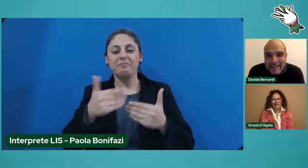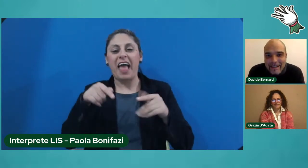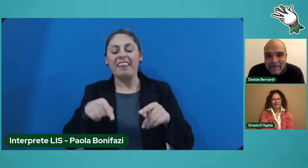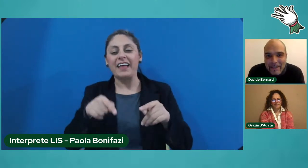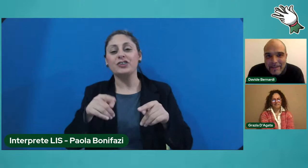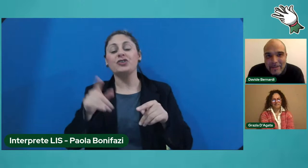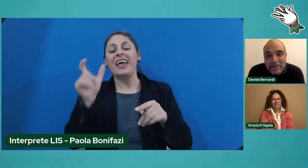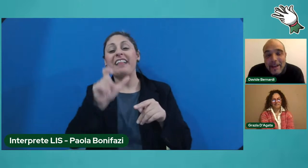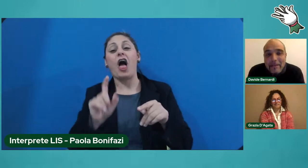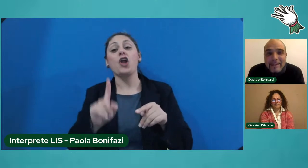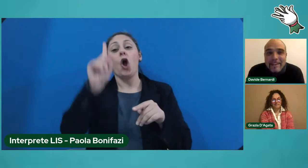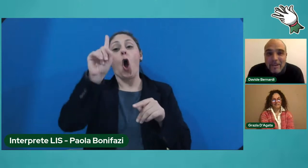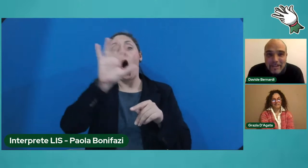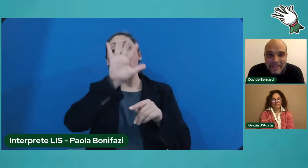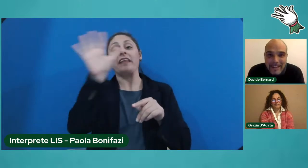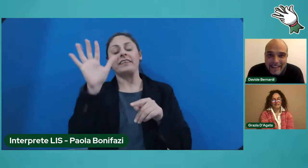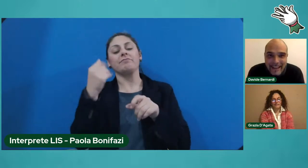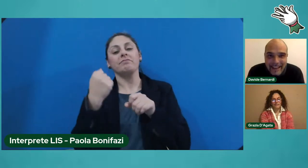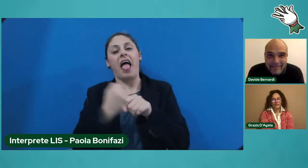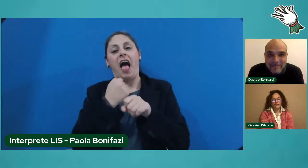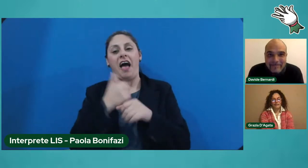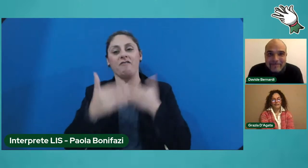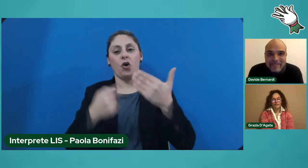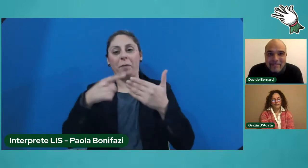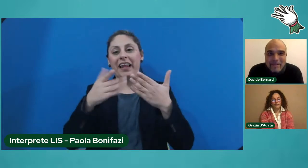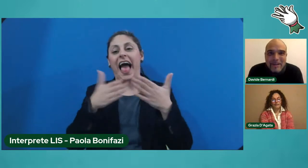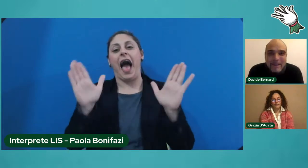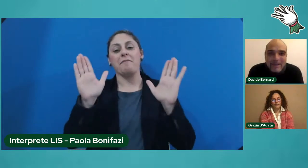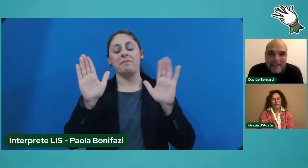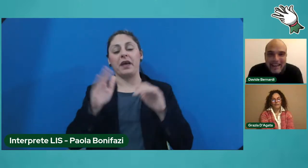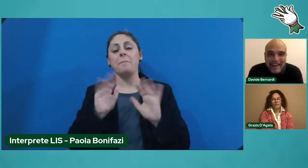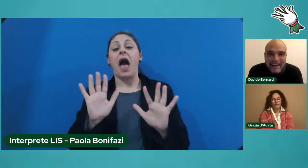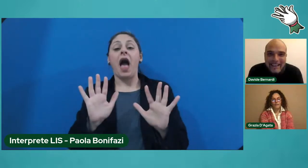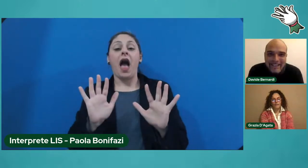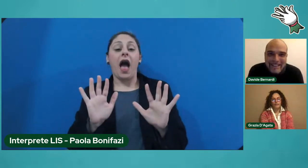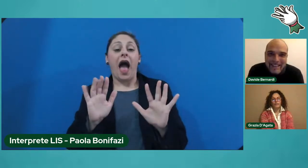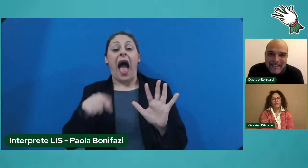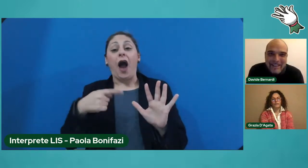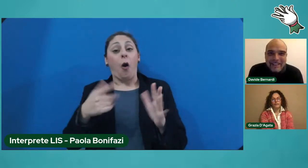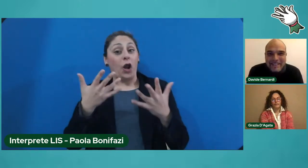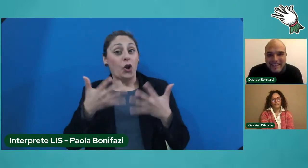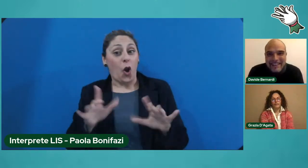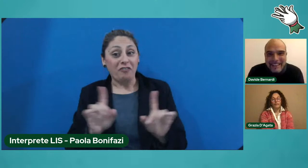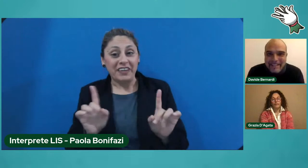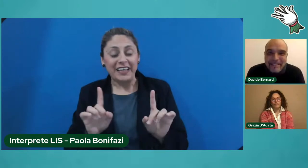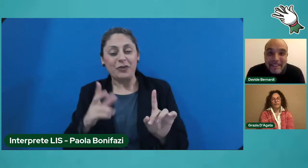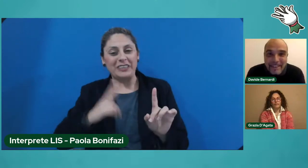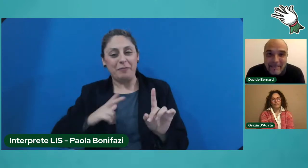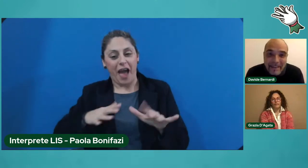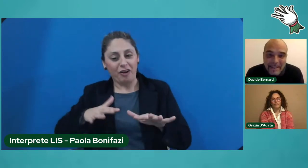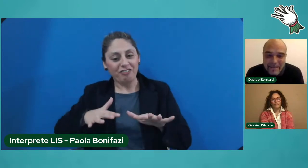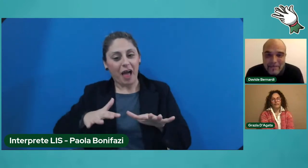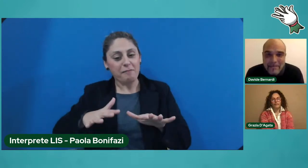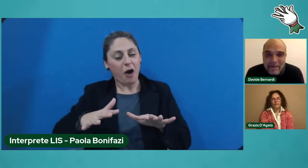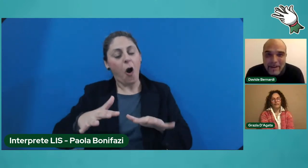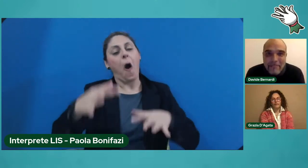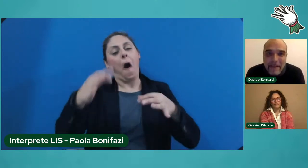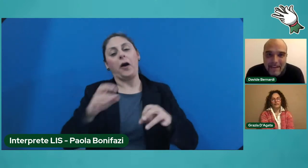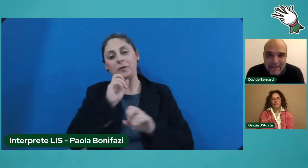dell'Italia, però ancora non essendo una cosa finita, ma insomma, spero che a breve poi riceviate le